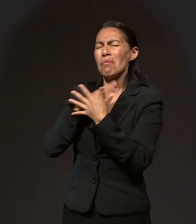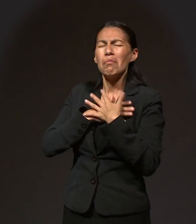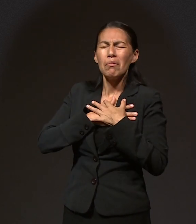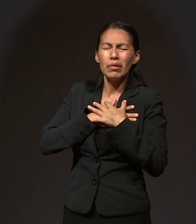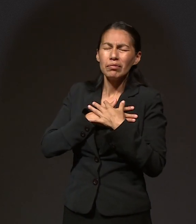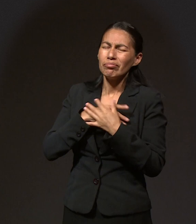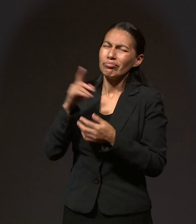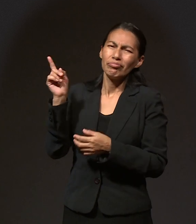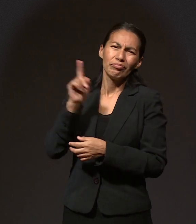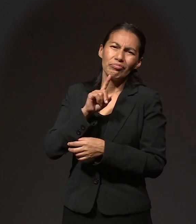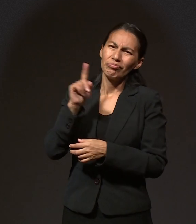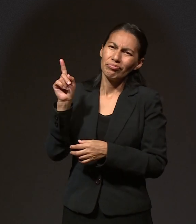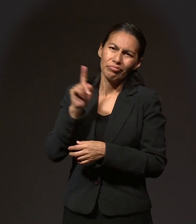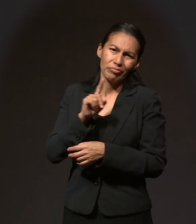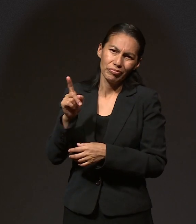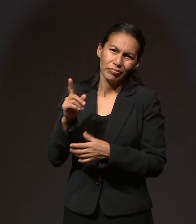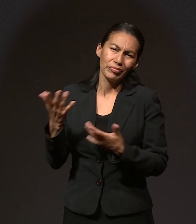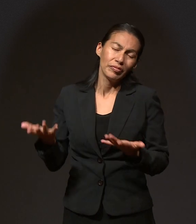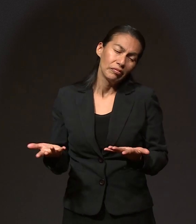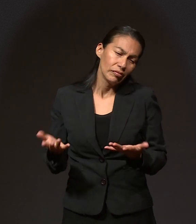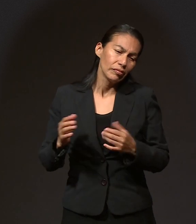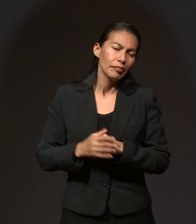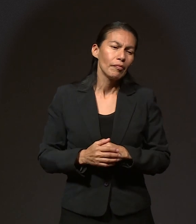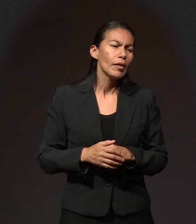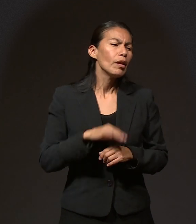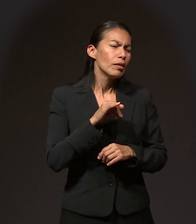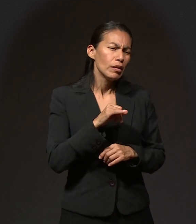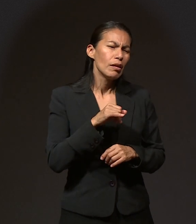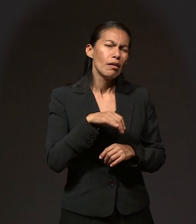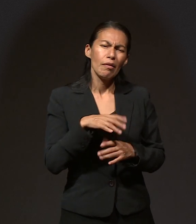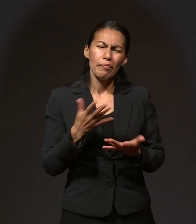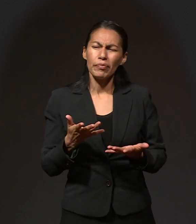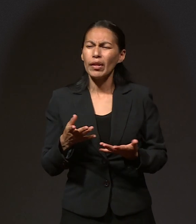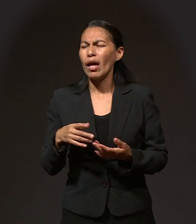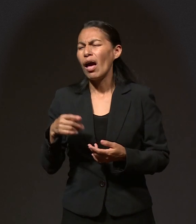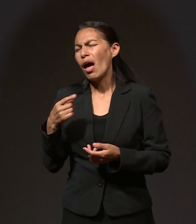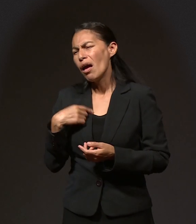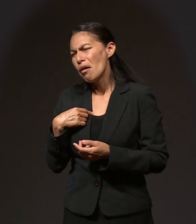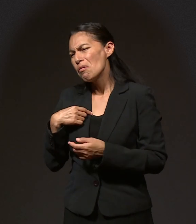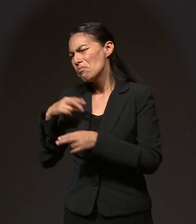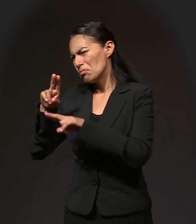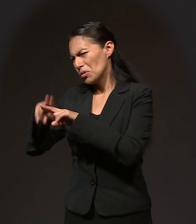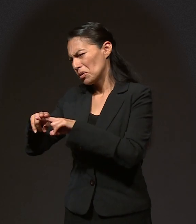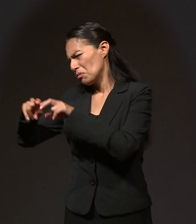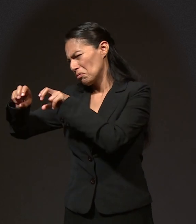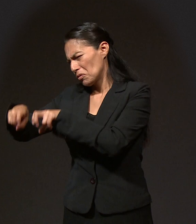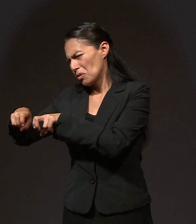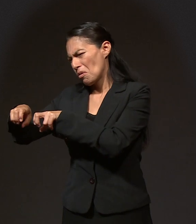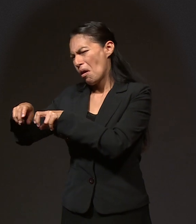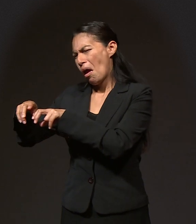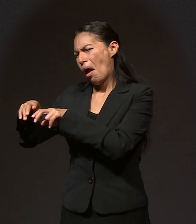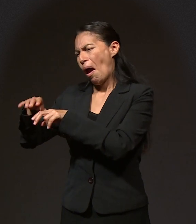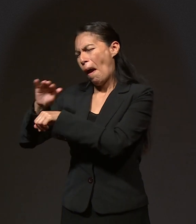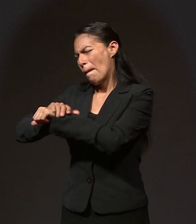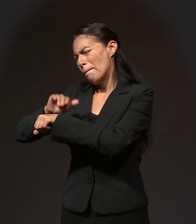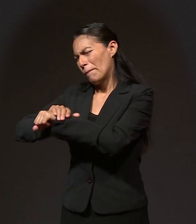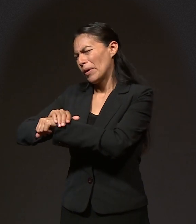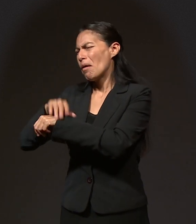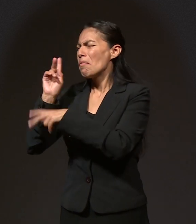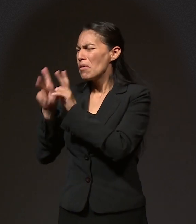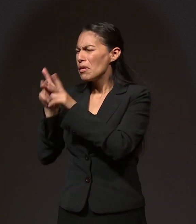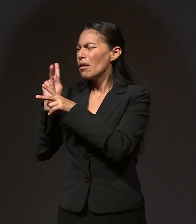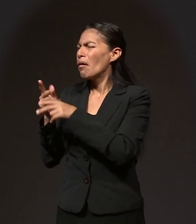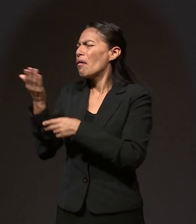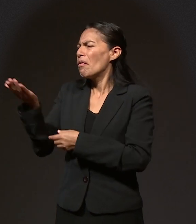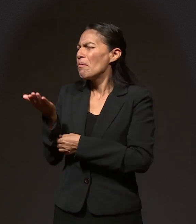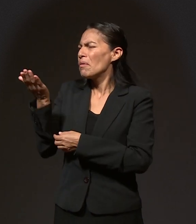ve y es todopoderoso es platicar con Dios si yo me siento con un amigo a conversar y le digo amigo me puedes dar esto y lo otro y lo otro